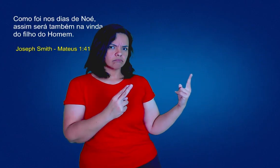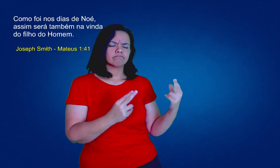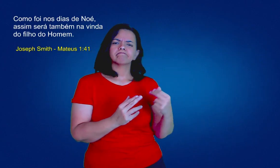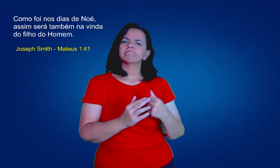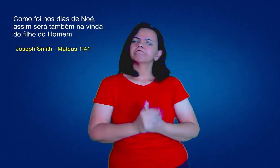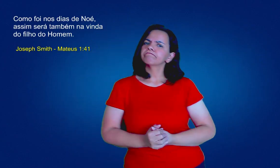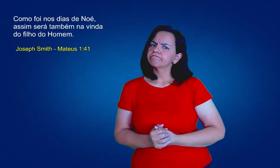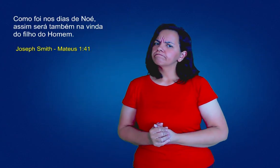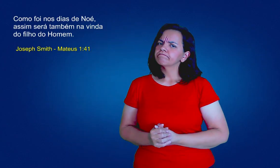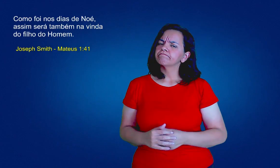voltar,